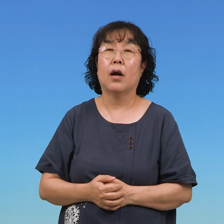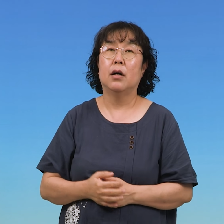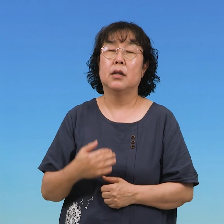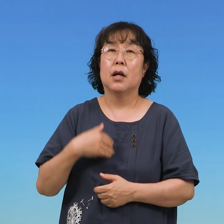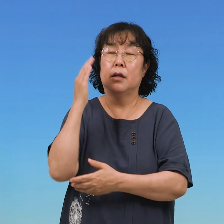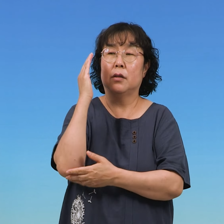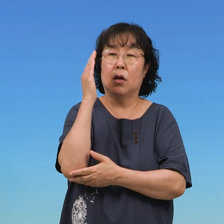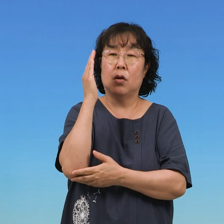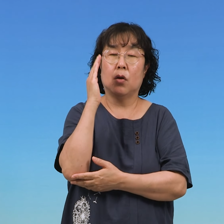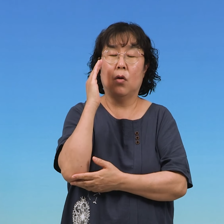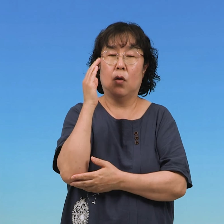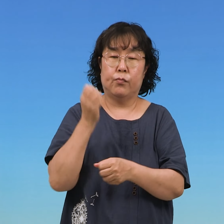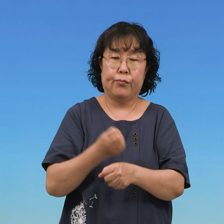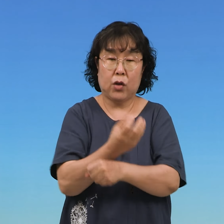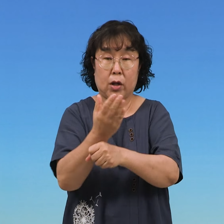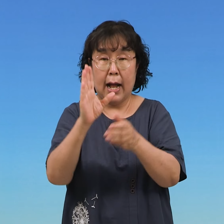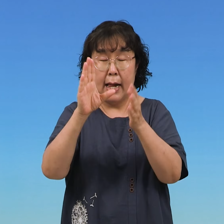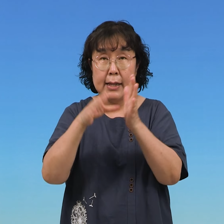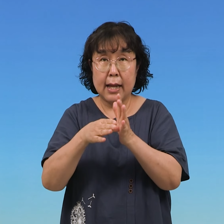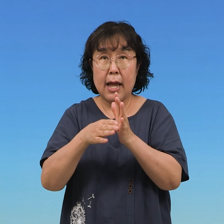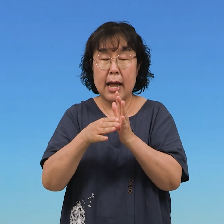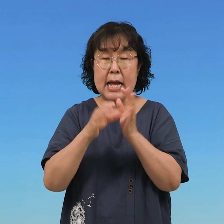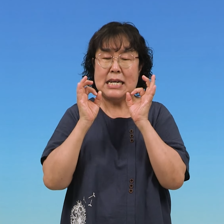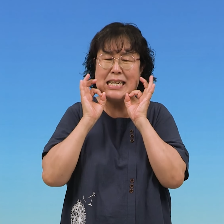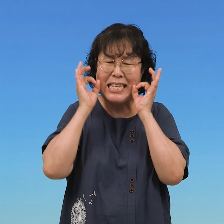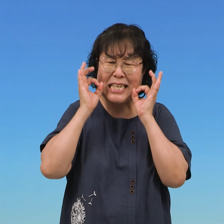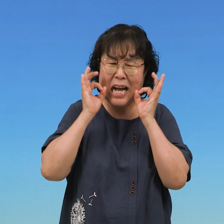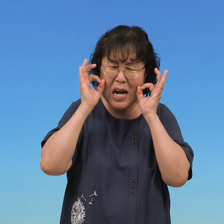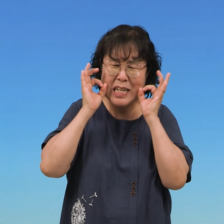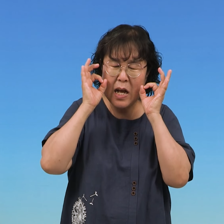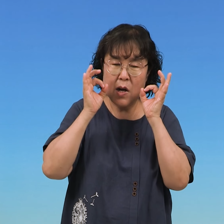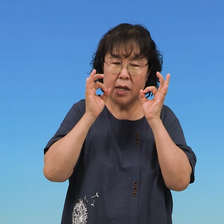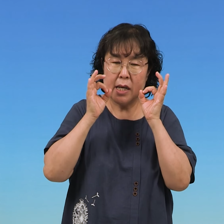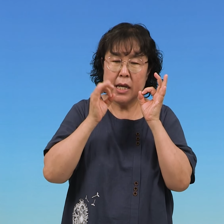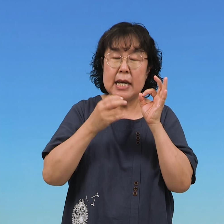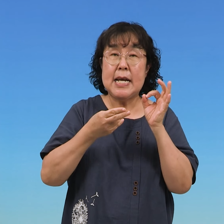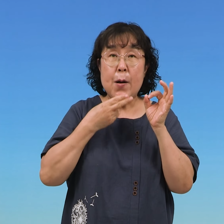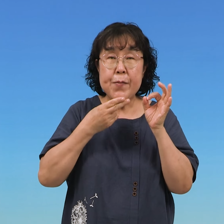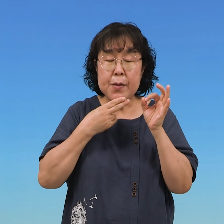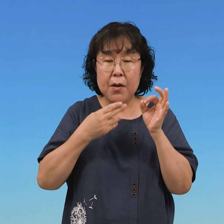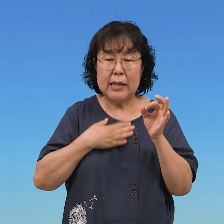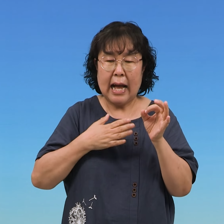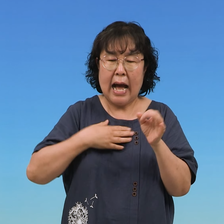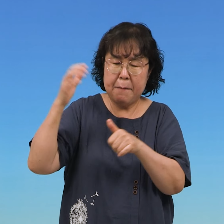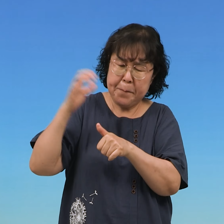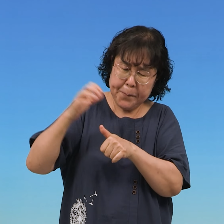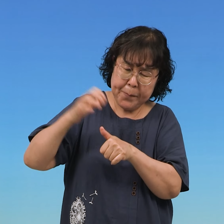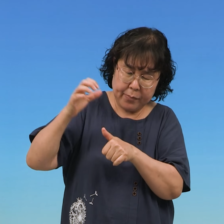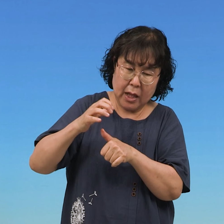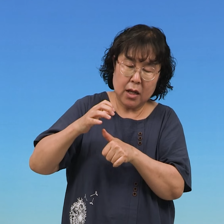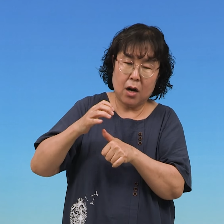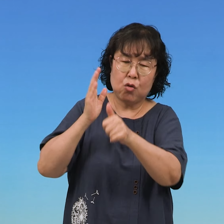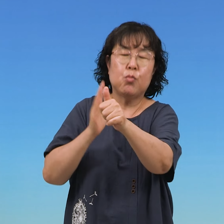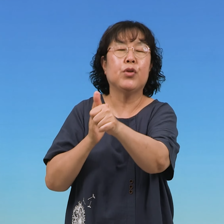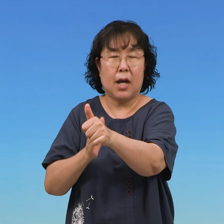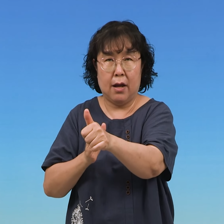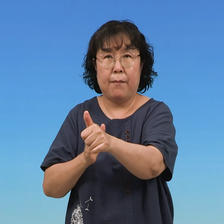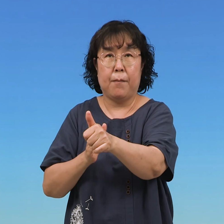내가 설교 전하는 부분에 정성이 안 들어가면 여러분 누구라도 좋으니까 나를 꾸짖어 달라고, 나를 질책해